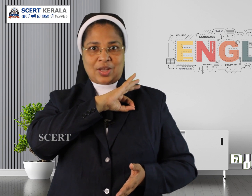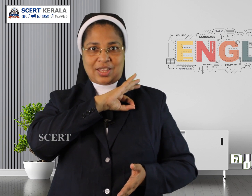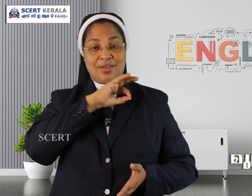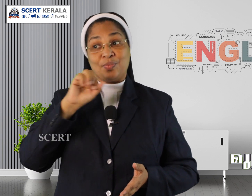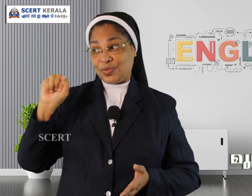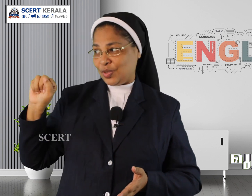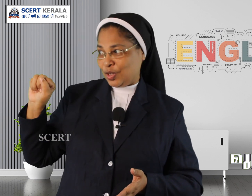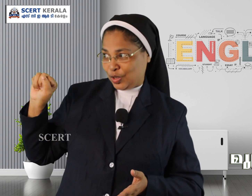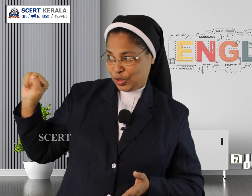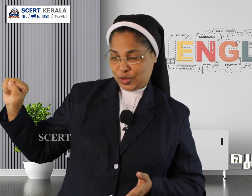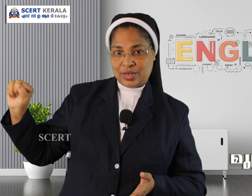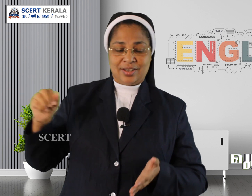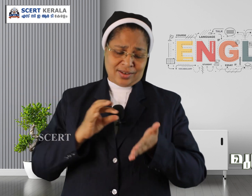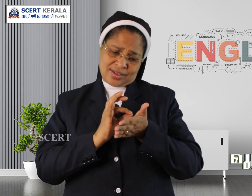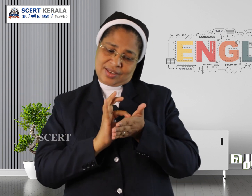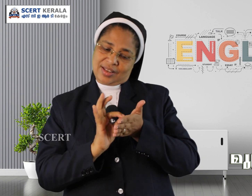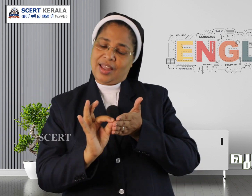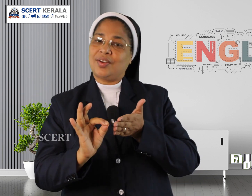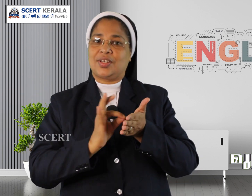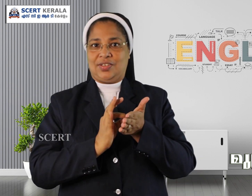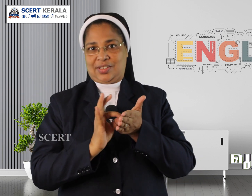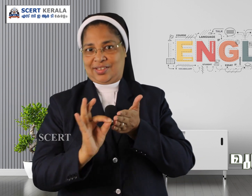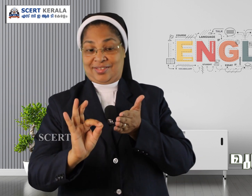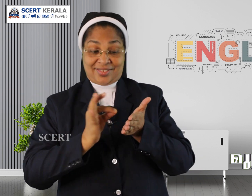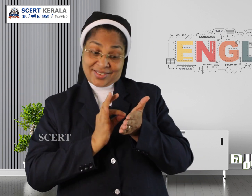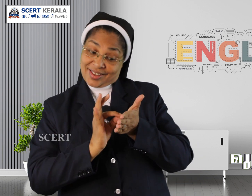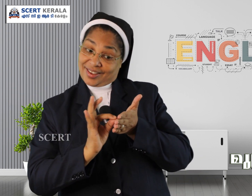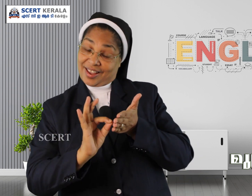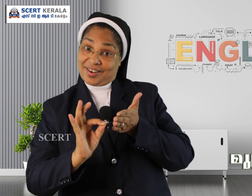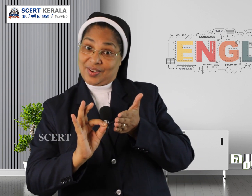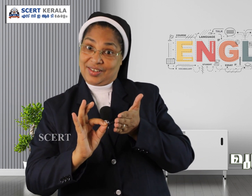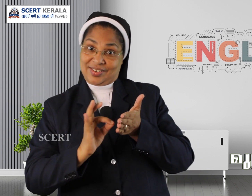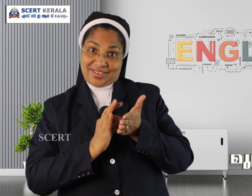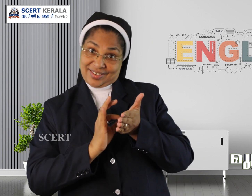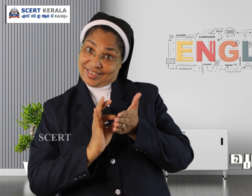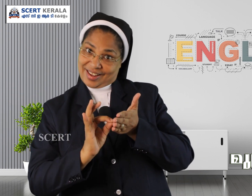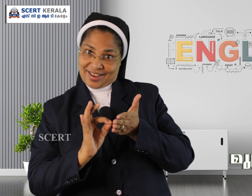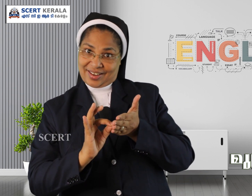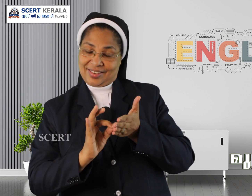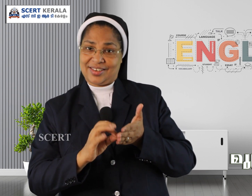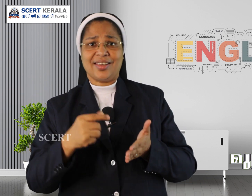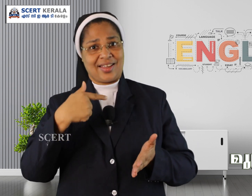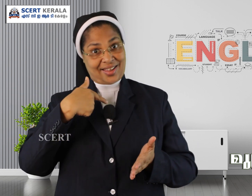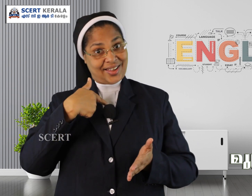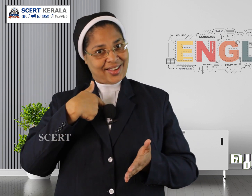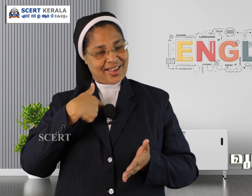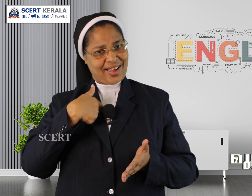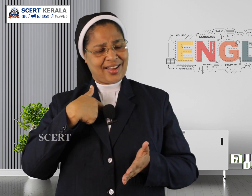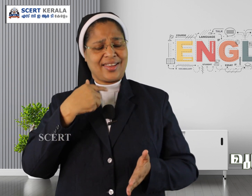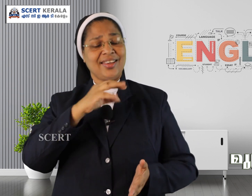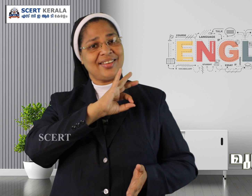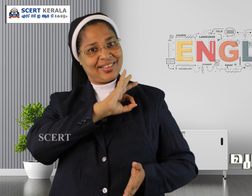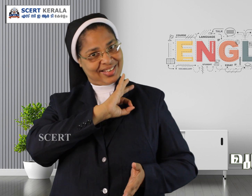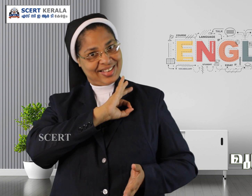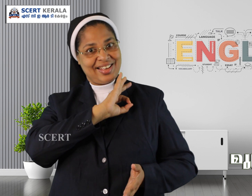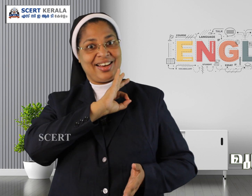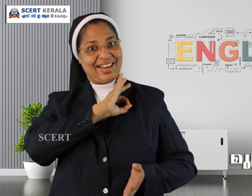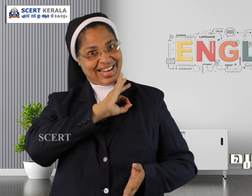ഓക്കെ, യുവർ ഹാൻഡ് റൈറ്റിംഗ്, ഹാൻഡ് റൈറ്റിംഗ്, ഹാൻഡ് റൈറ്റിംഗ് ഐ